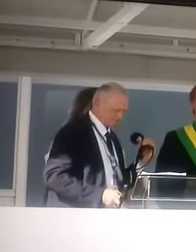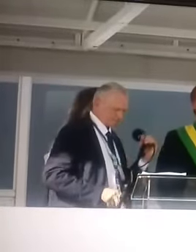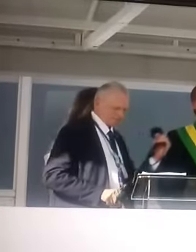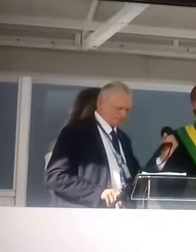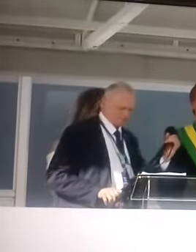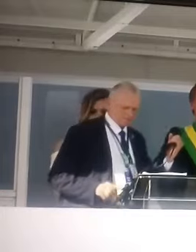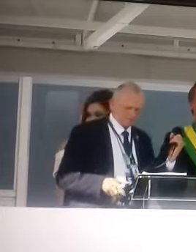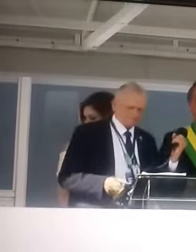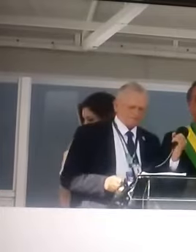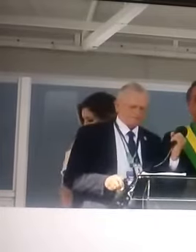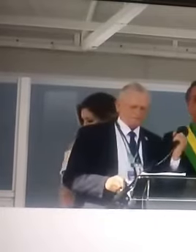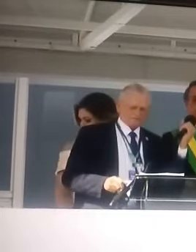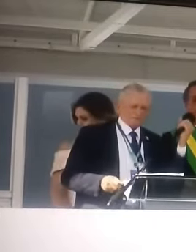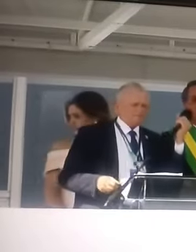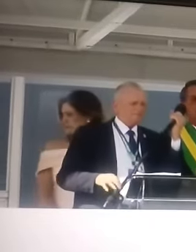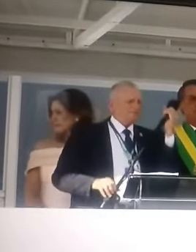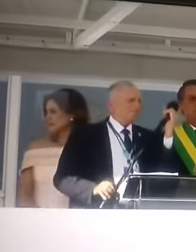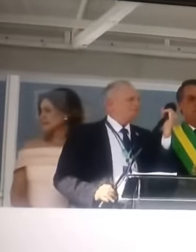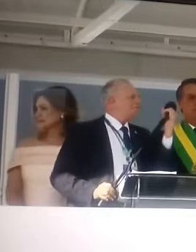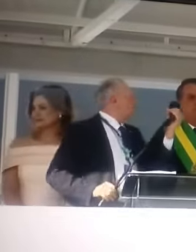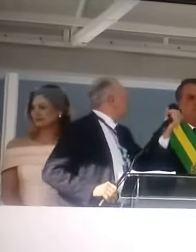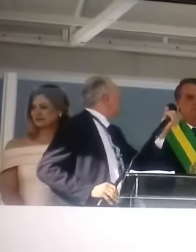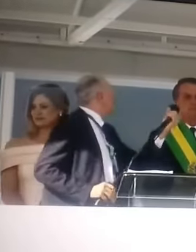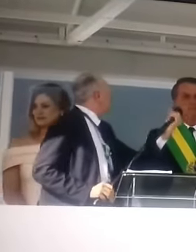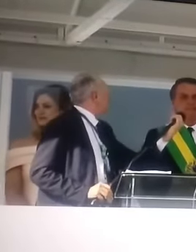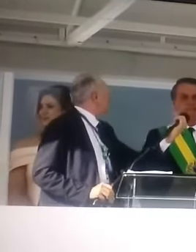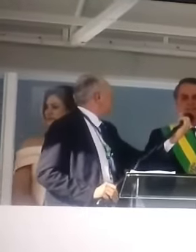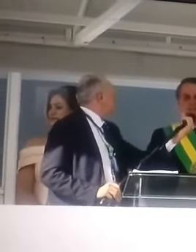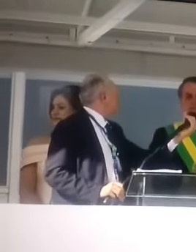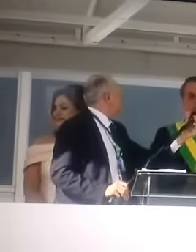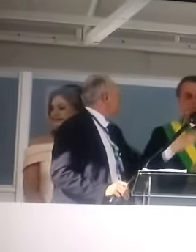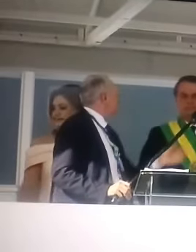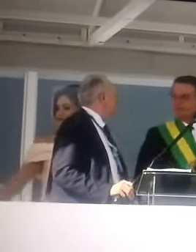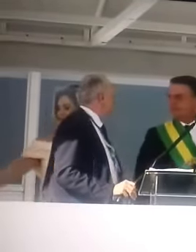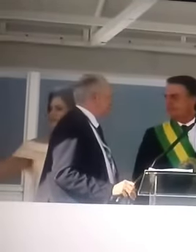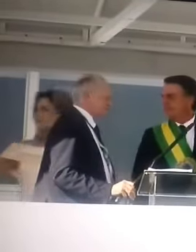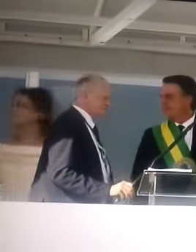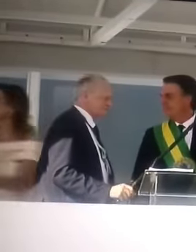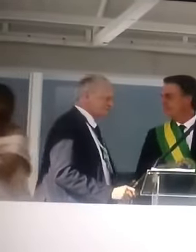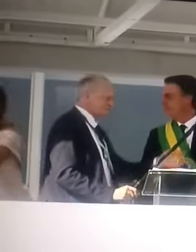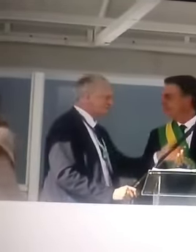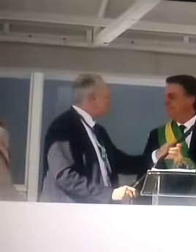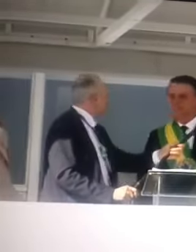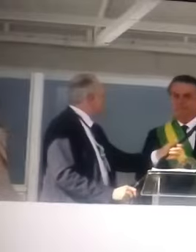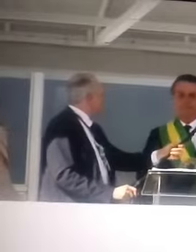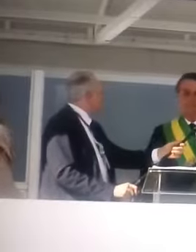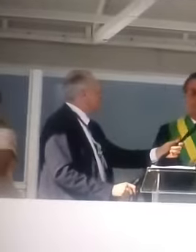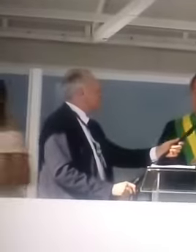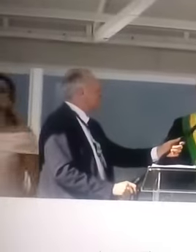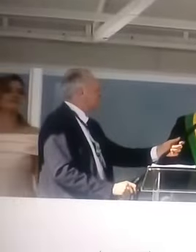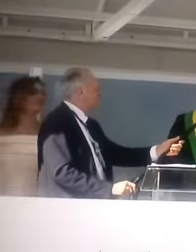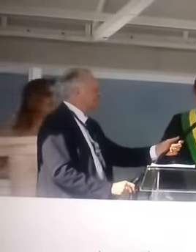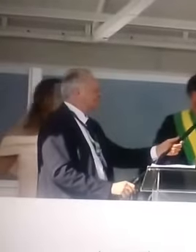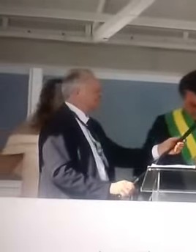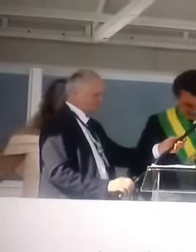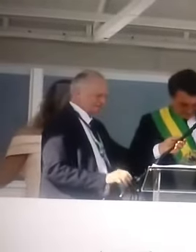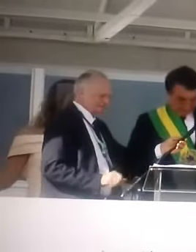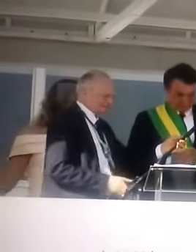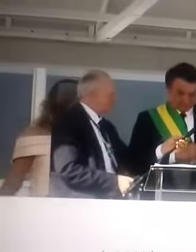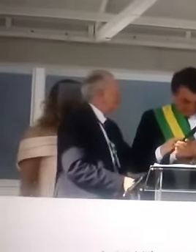que passava a mensagem e um momento inédito na posse, uma manifestação da primeira-dama. Pronunciamento à